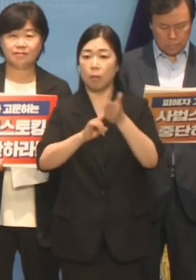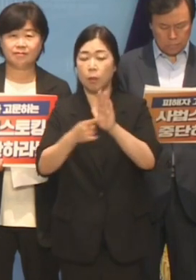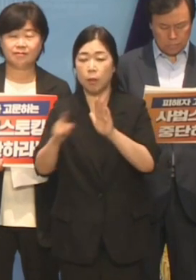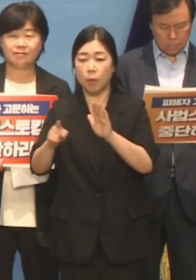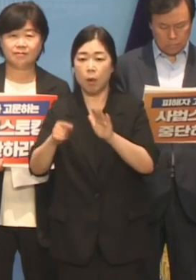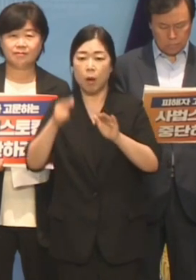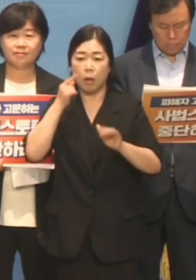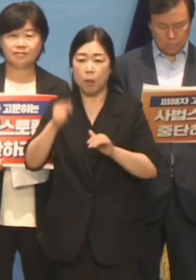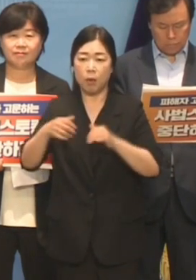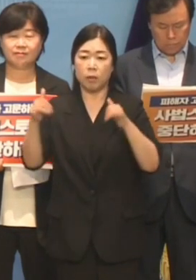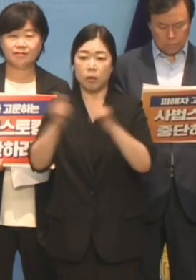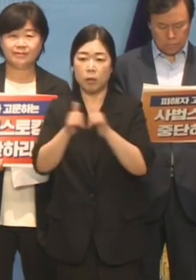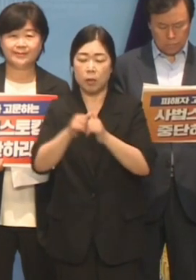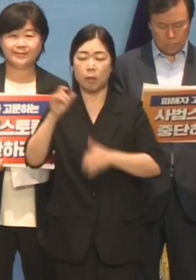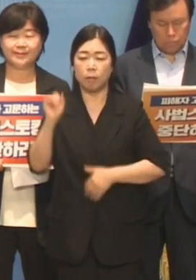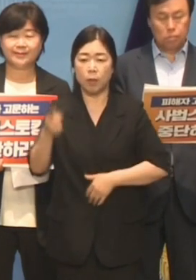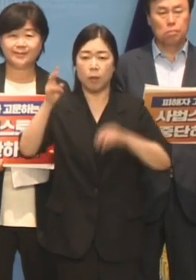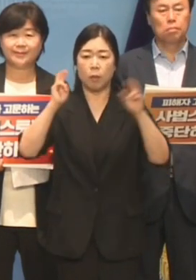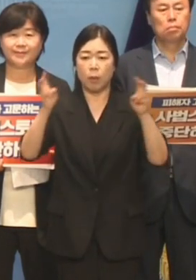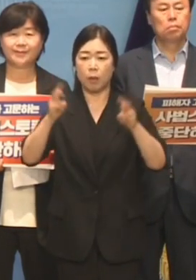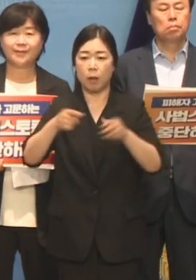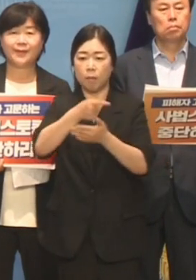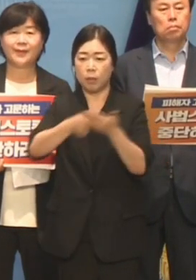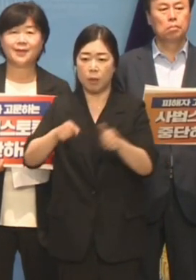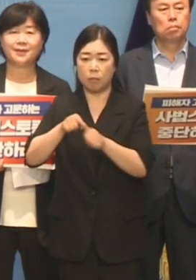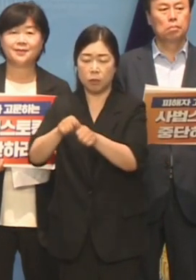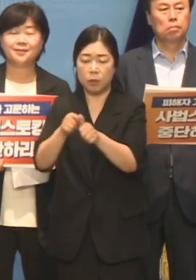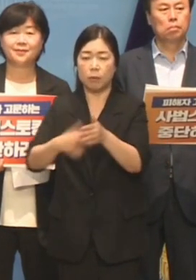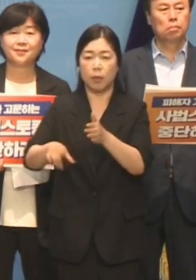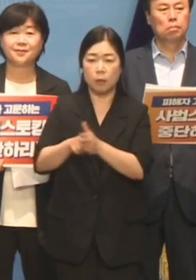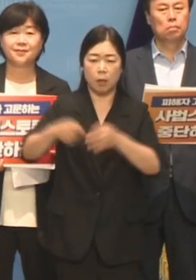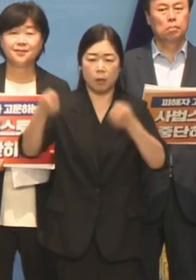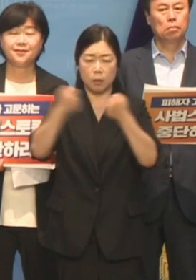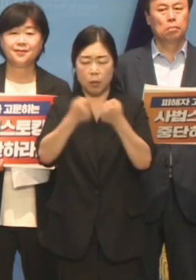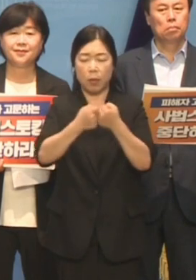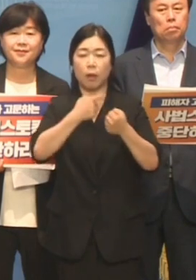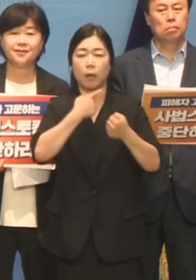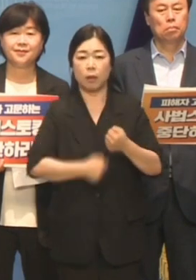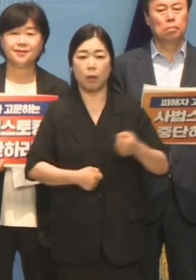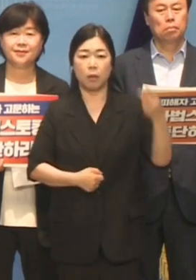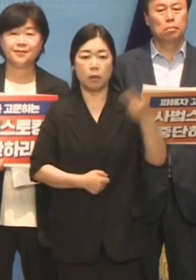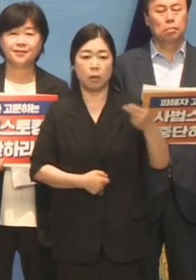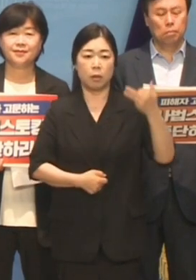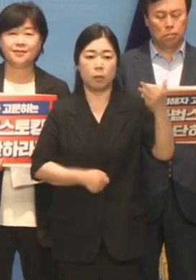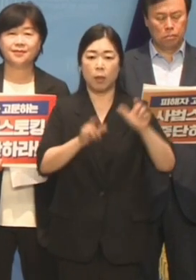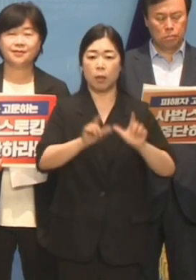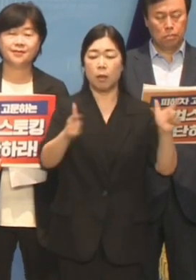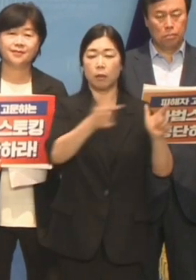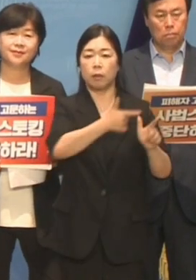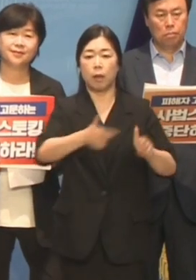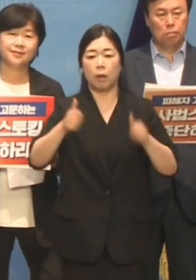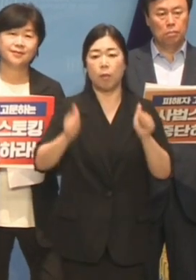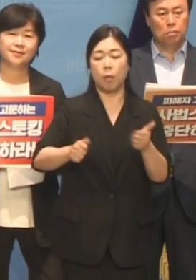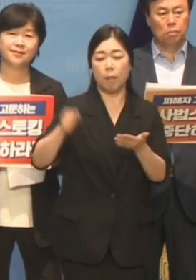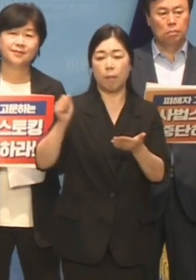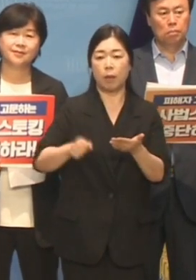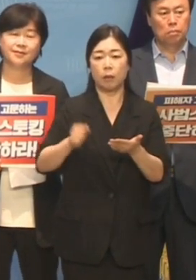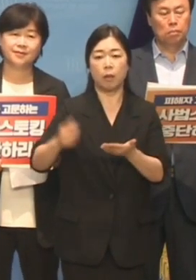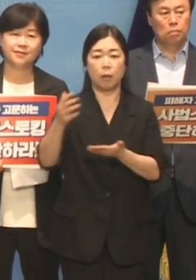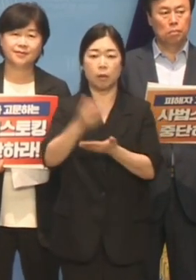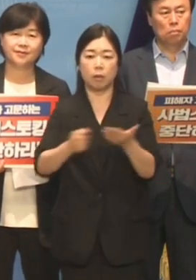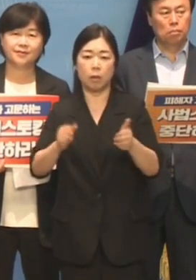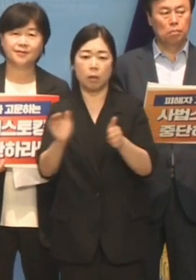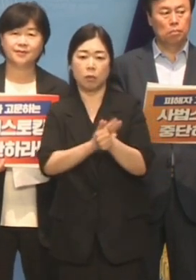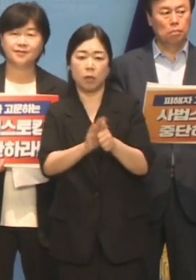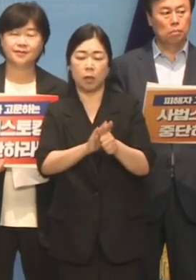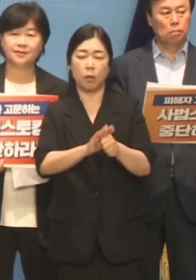전범기업의 책임을 묻기 위해 싸워온 피해자들이 2018년 대법원 판결을 통해 쟁취해낸